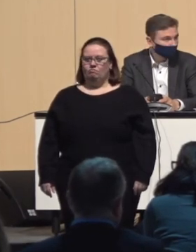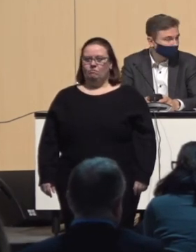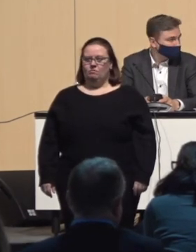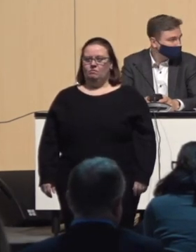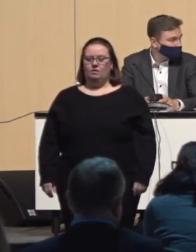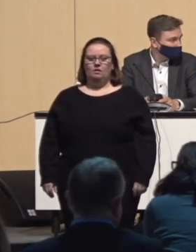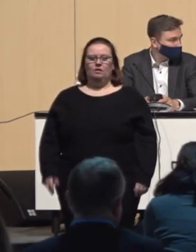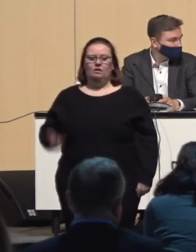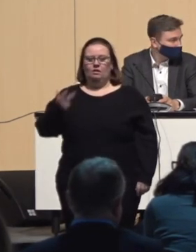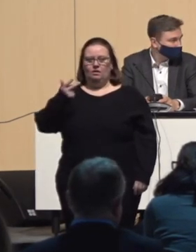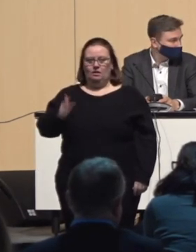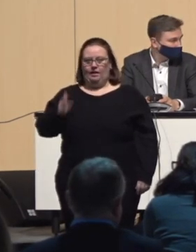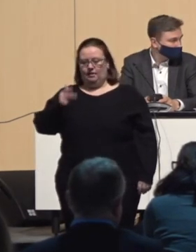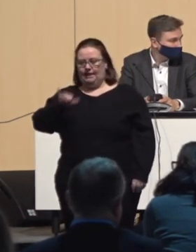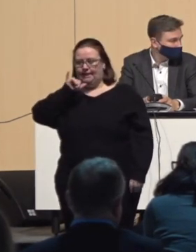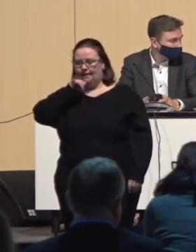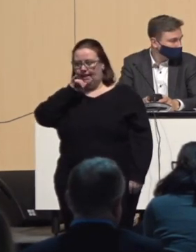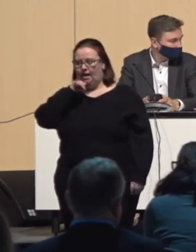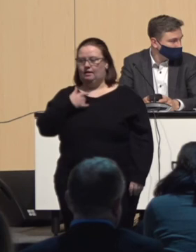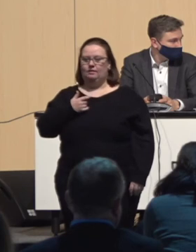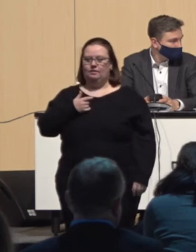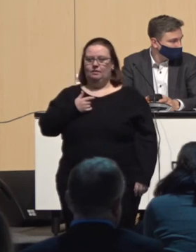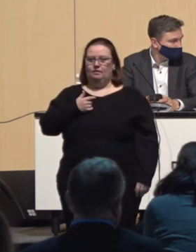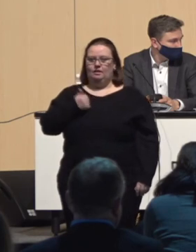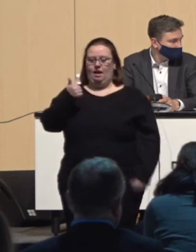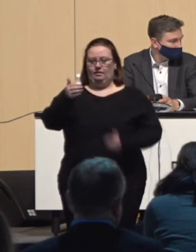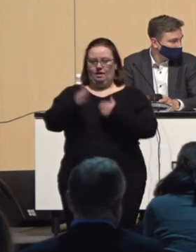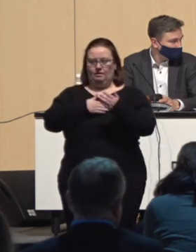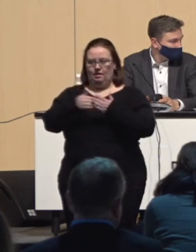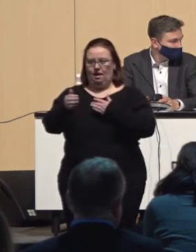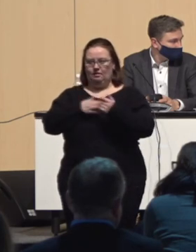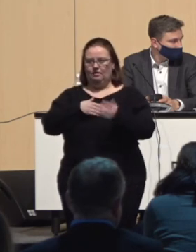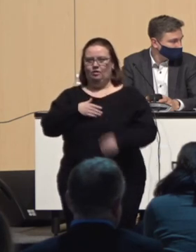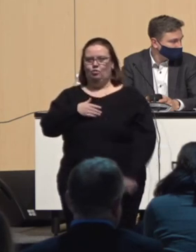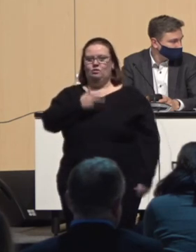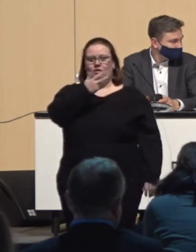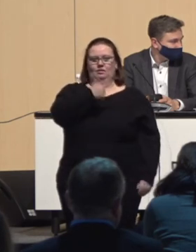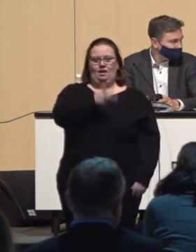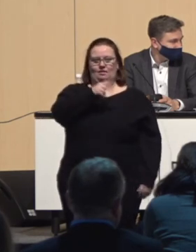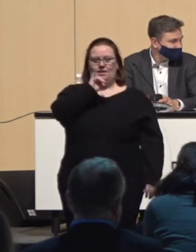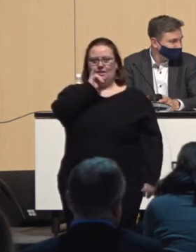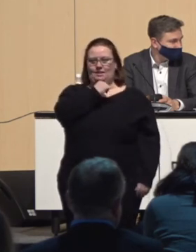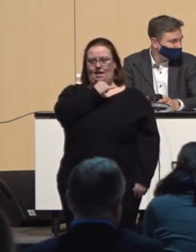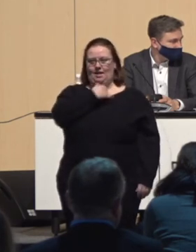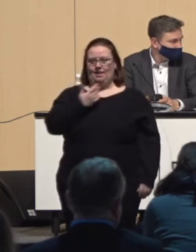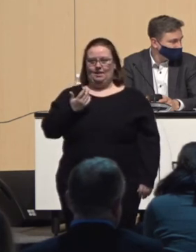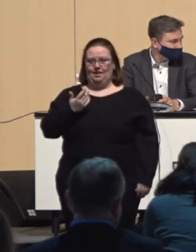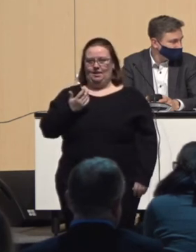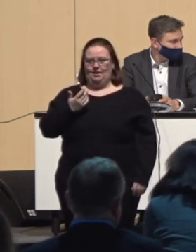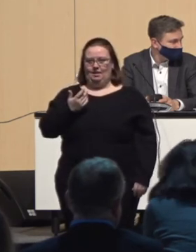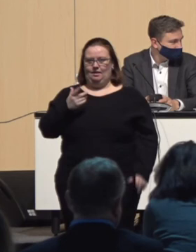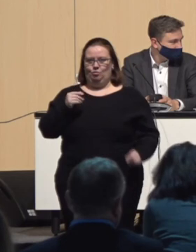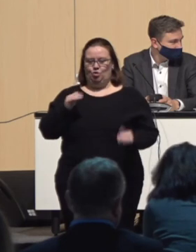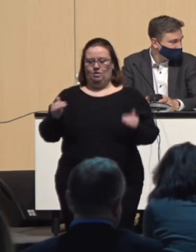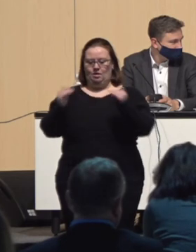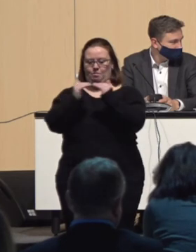Nein. 33 Ja-Stimmen, eine Enthaltung und 33 Nein-Stimmen, damit